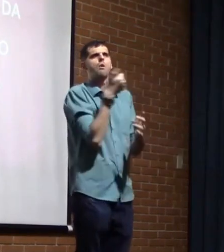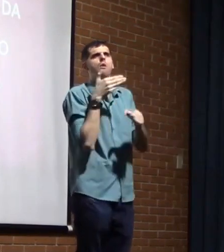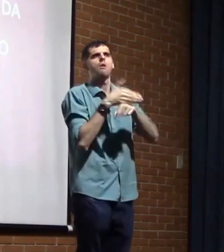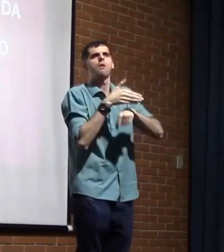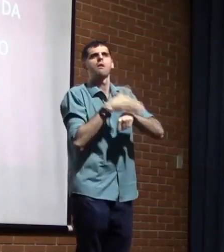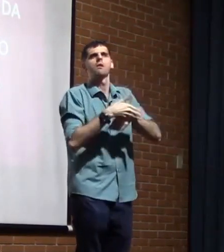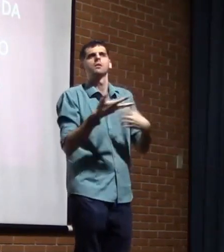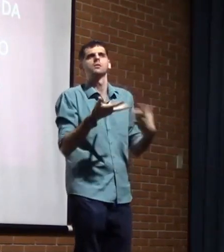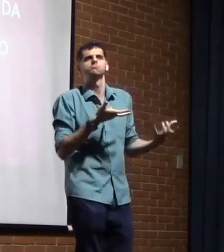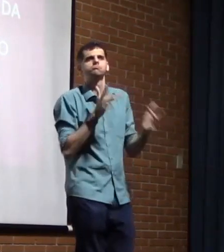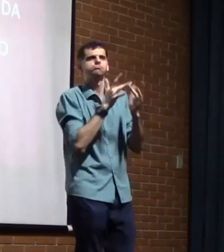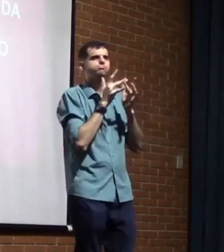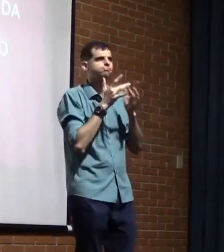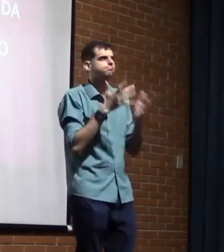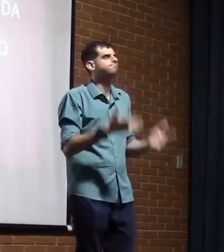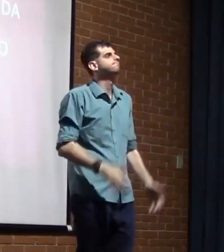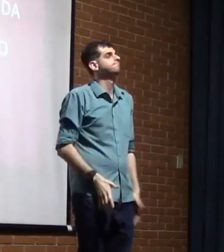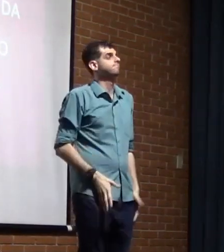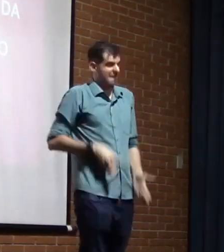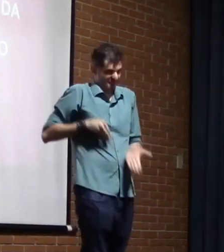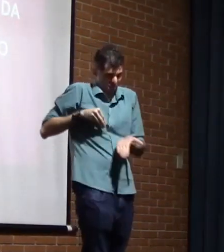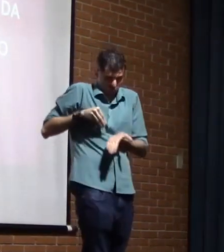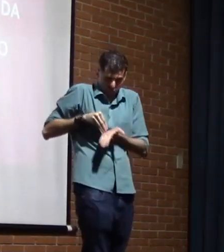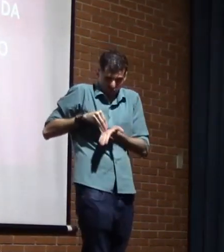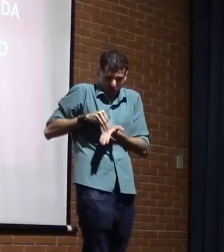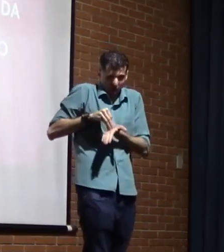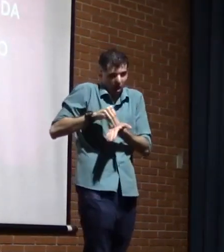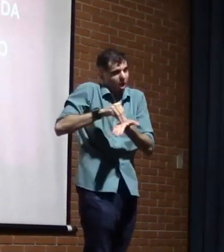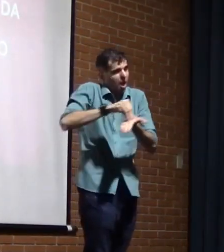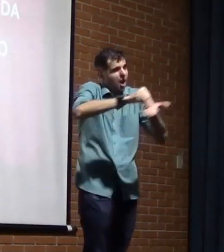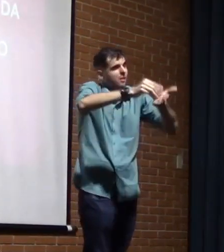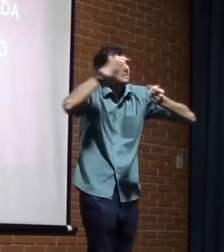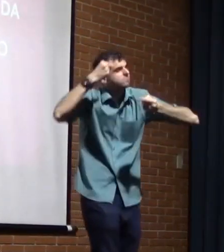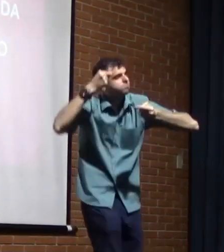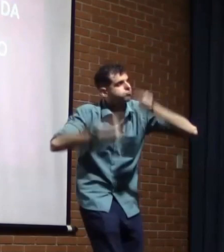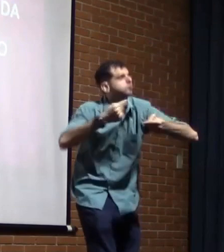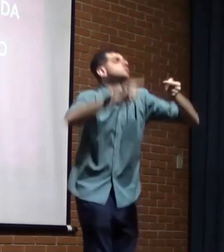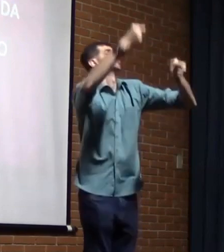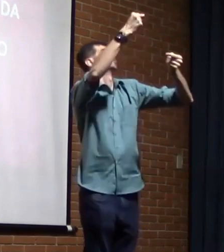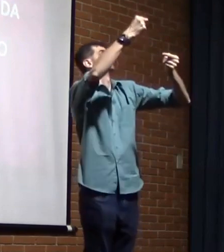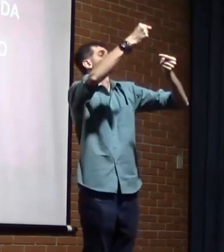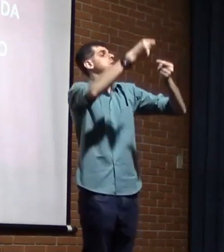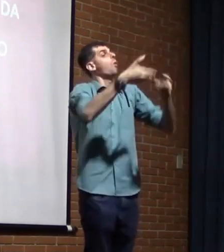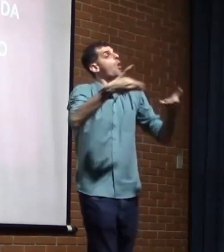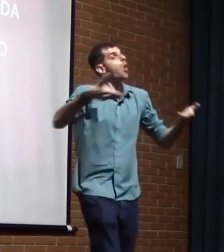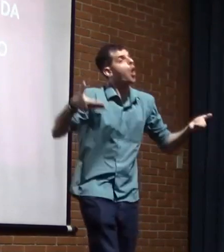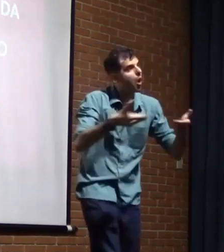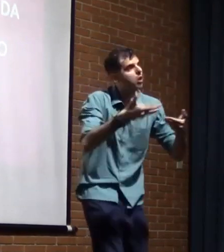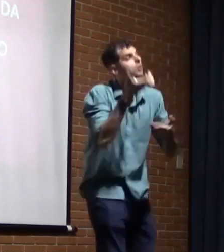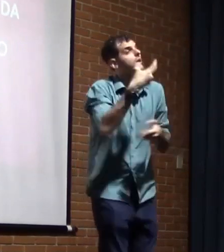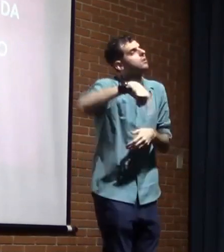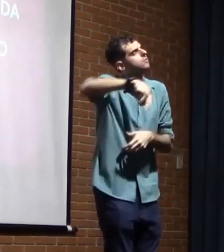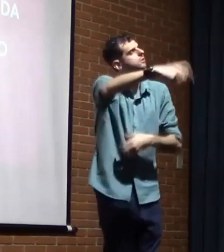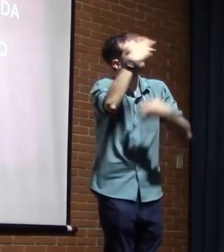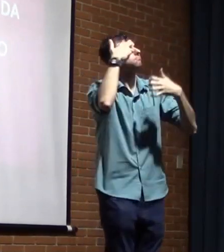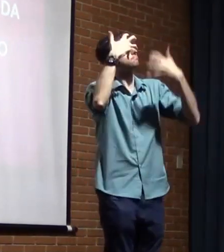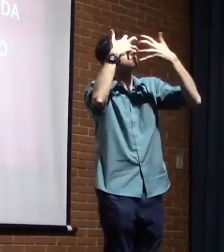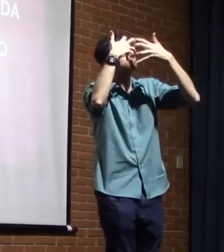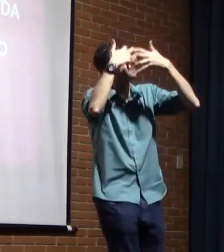é precário, ainda se falta esse acesso, né? Há muito que desejar, né? Então, assim, eu quero que